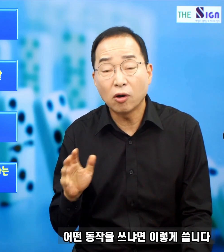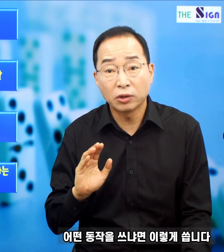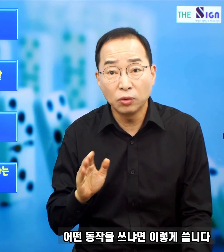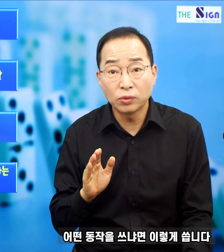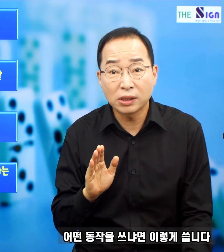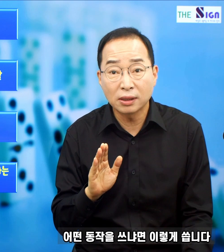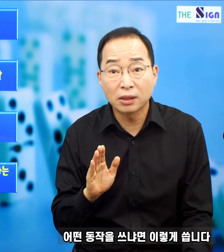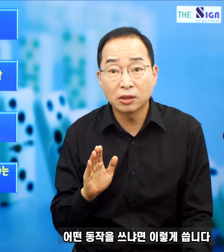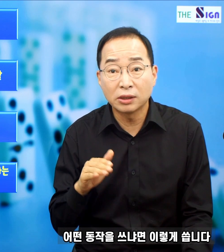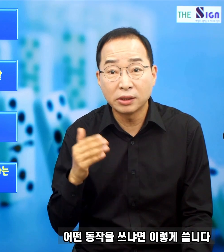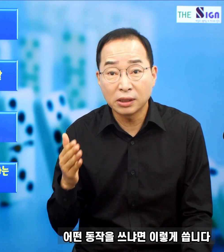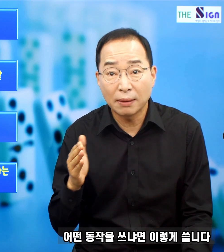어떤 동작을 쓰냐면